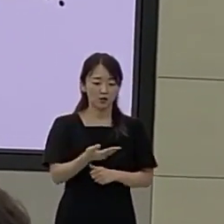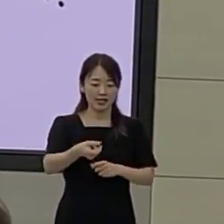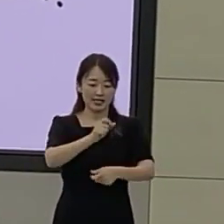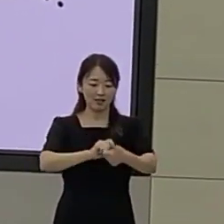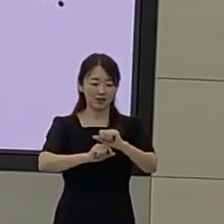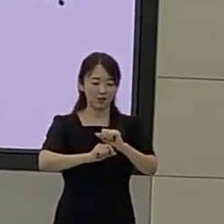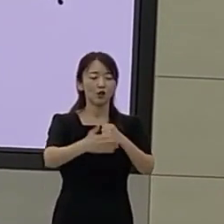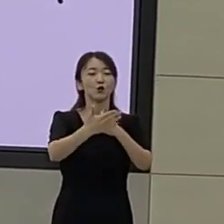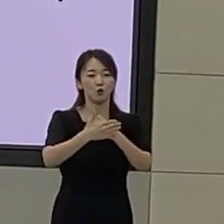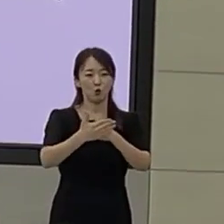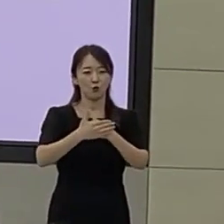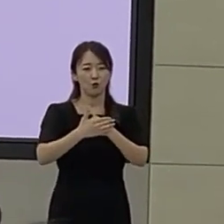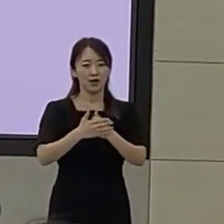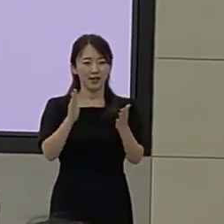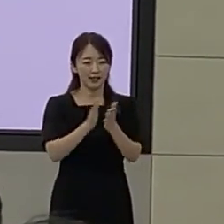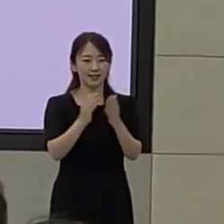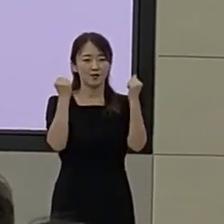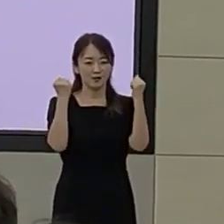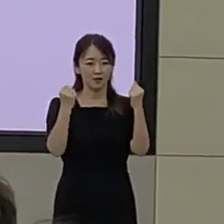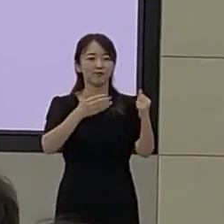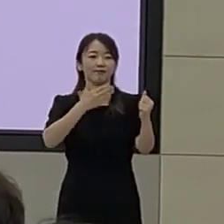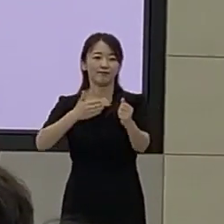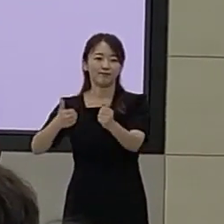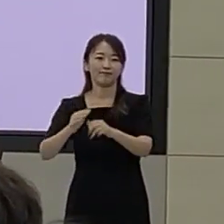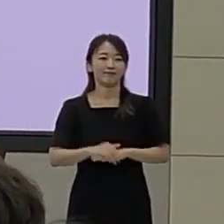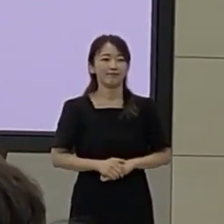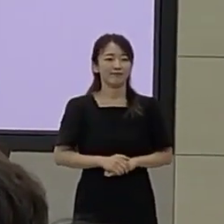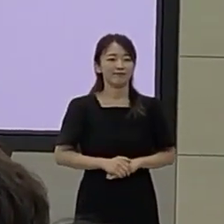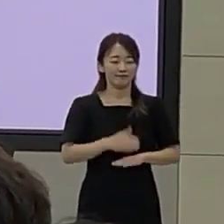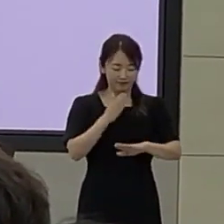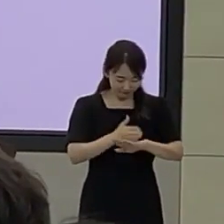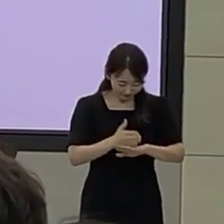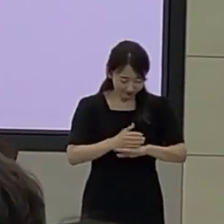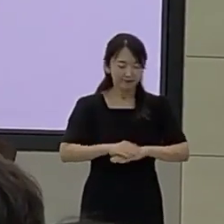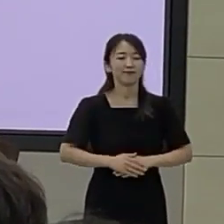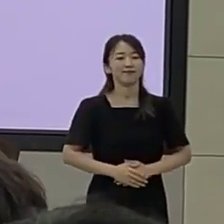여러분들의 적극적인 도움과 뜨거운 손을 드립니다. 감사합니다.